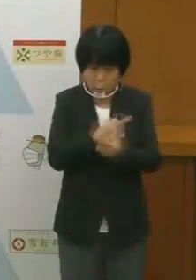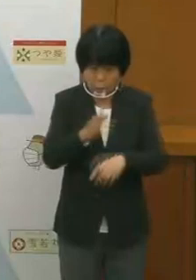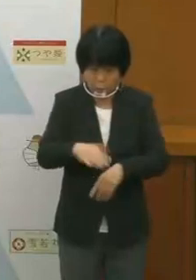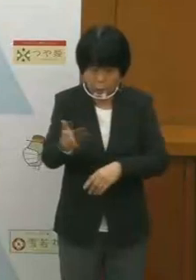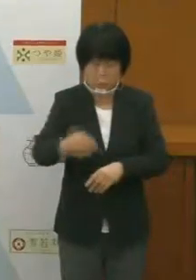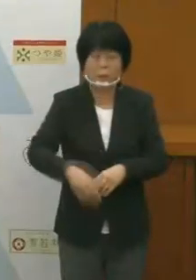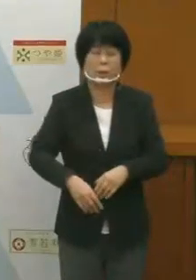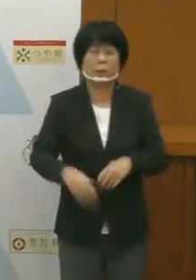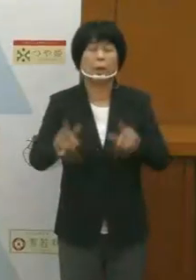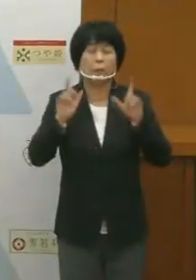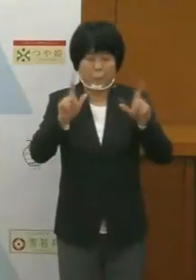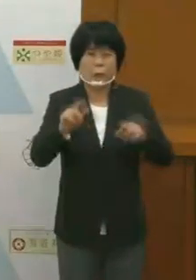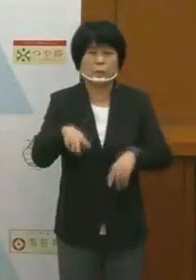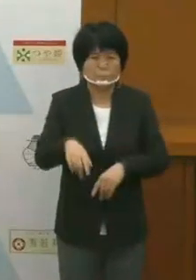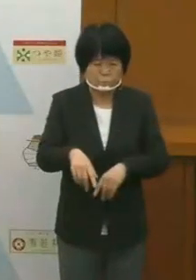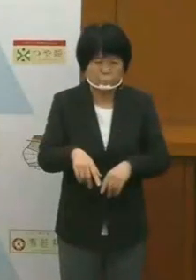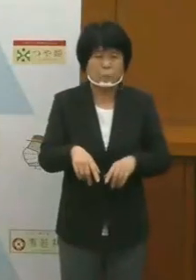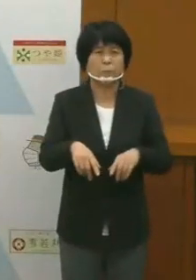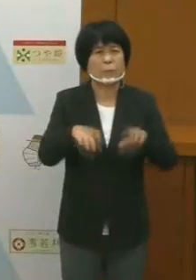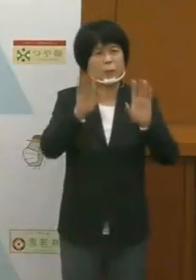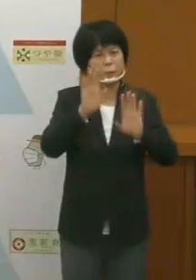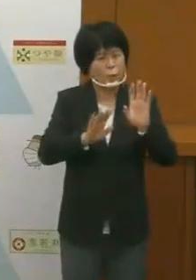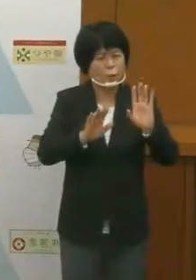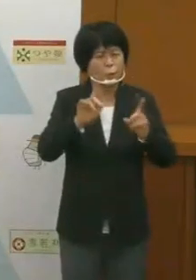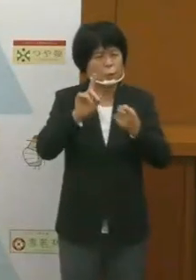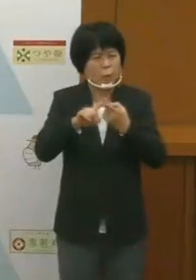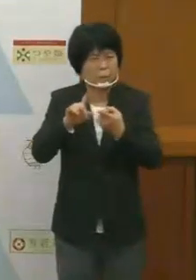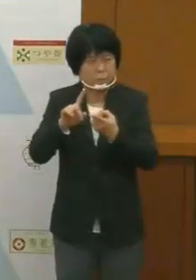ね、状況を見ながらだと思っています。